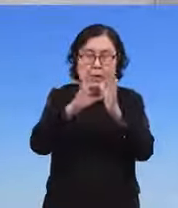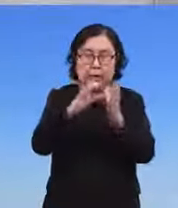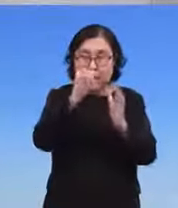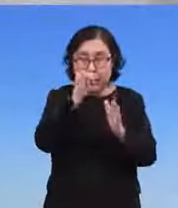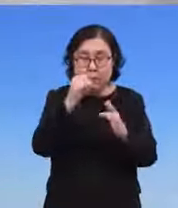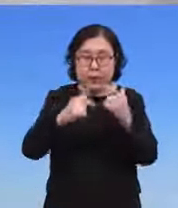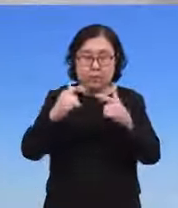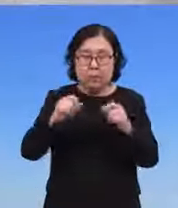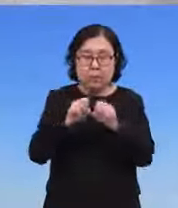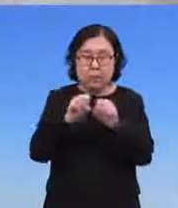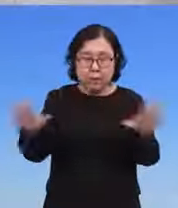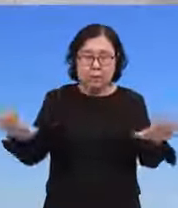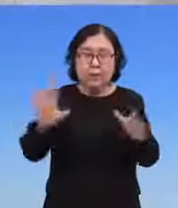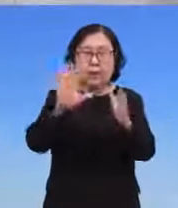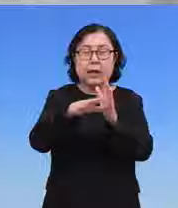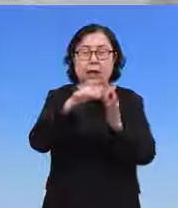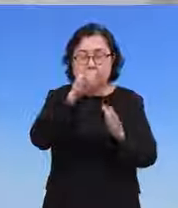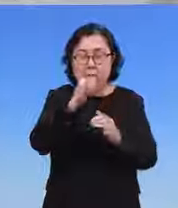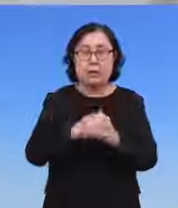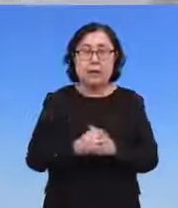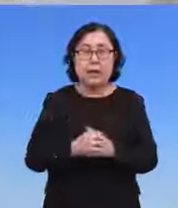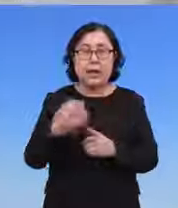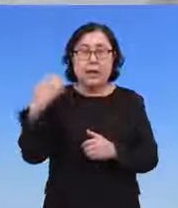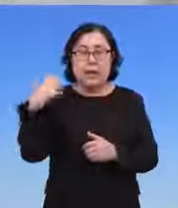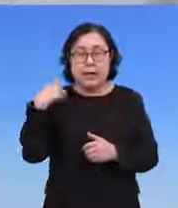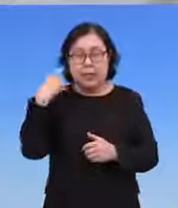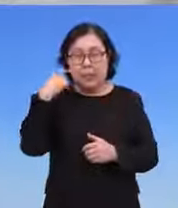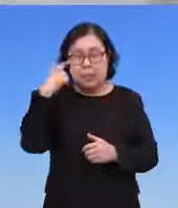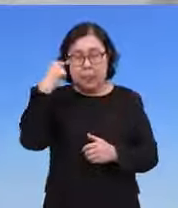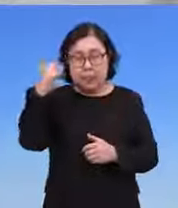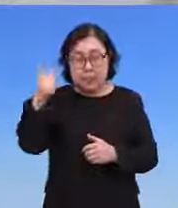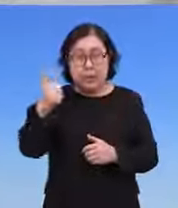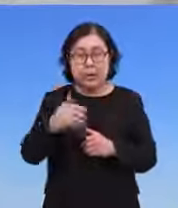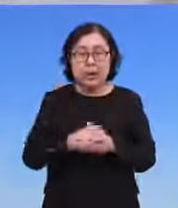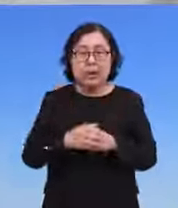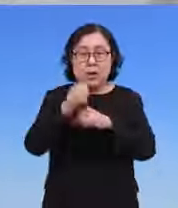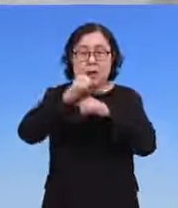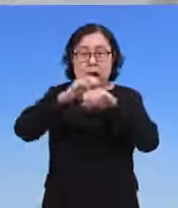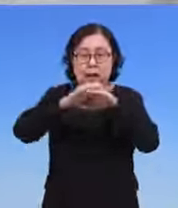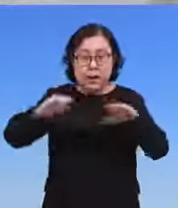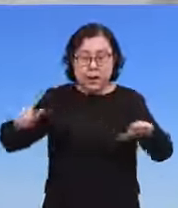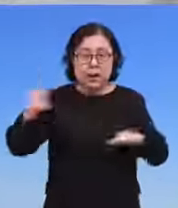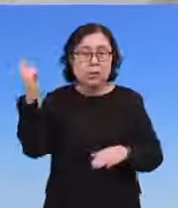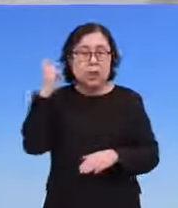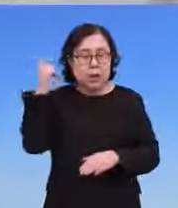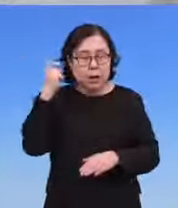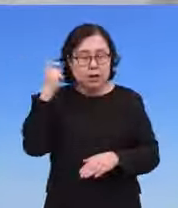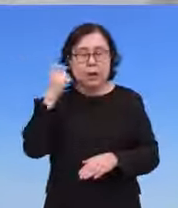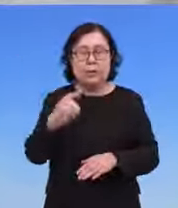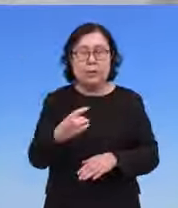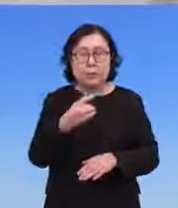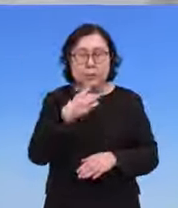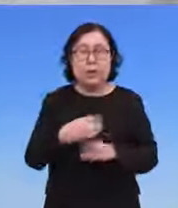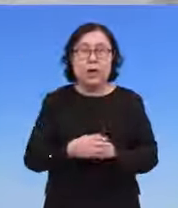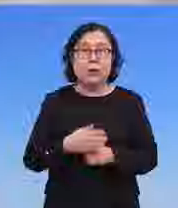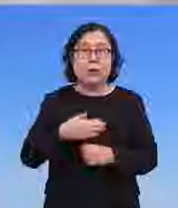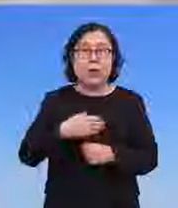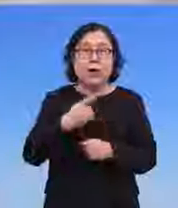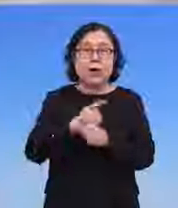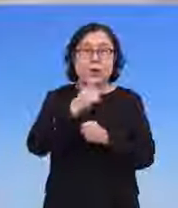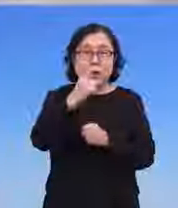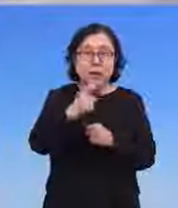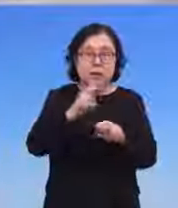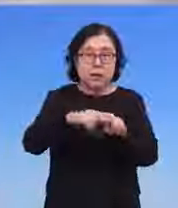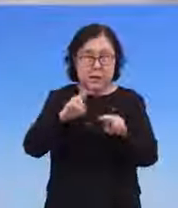있으면 기쁨으로 흩어질 때가 있고, 담임 목사인 저 같은 존재는 광야의 소리에 불과하기 때문에